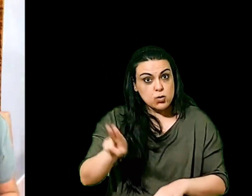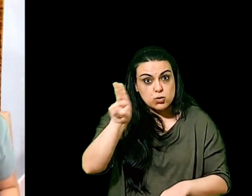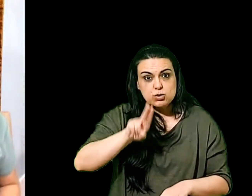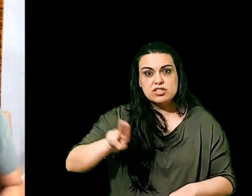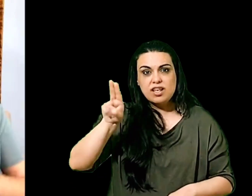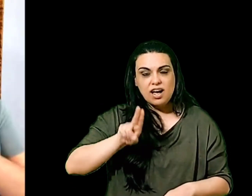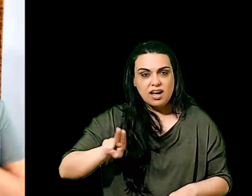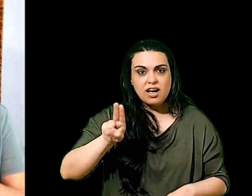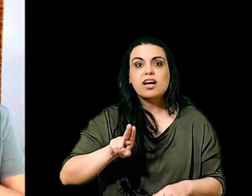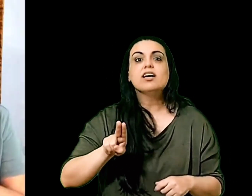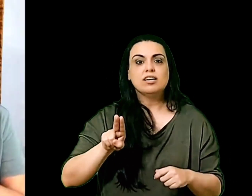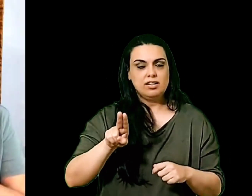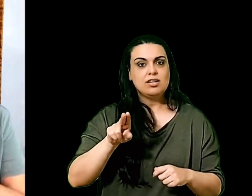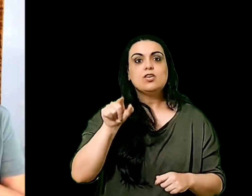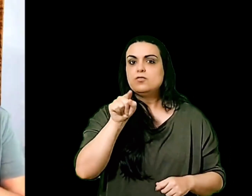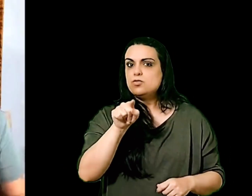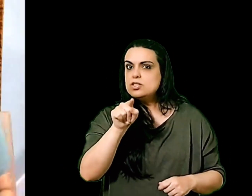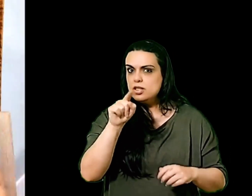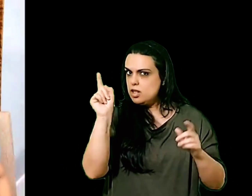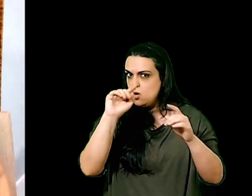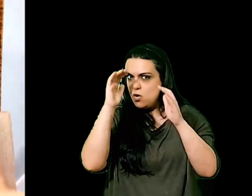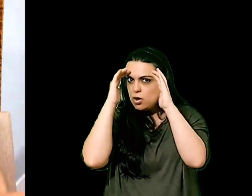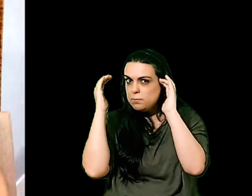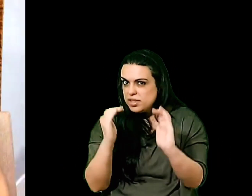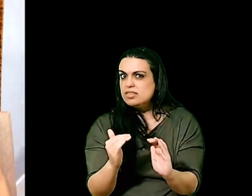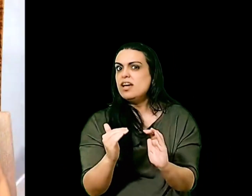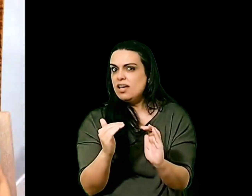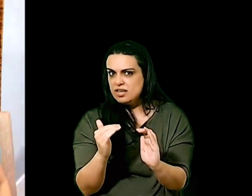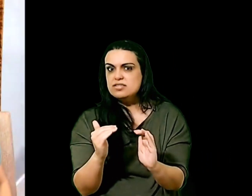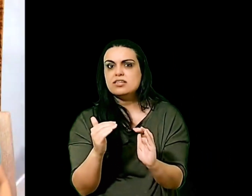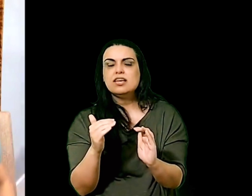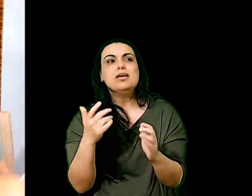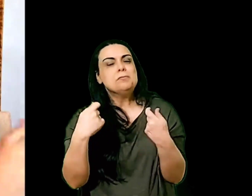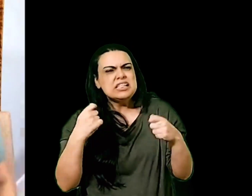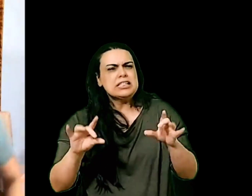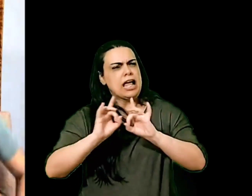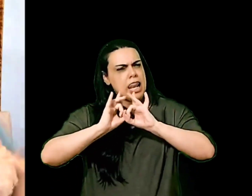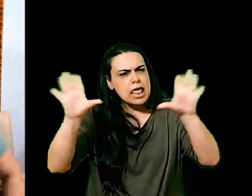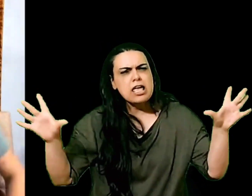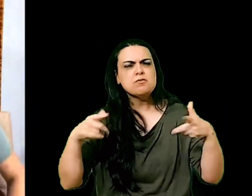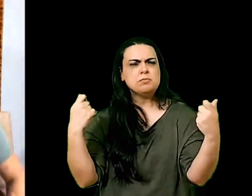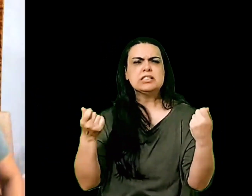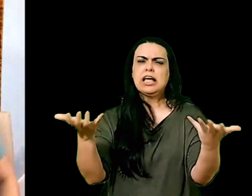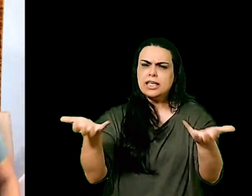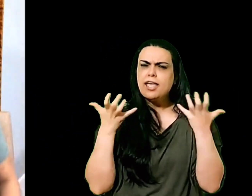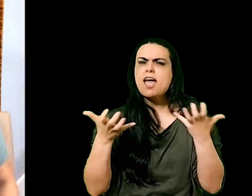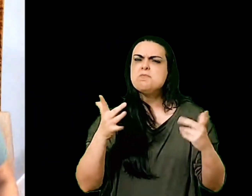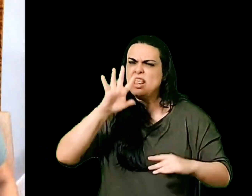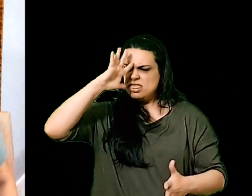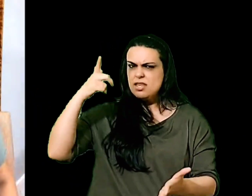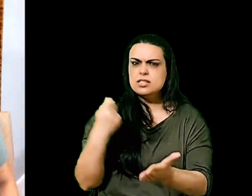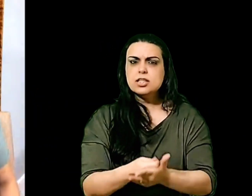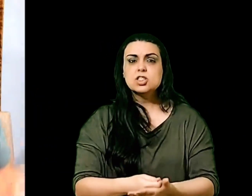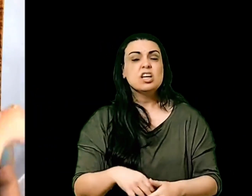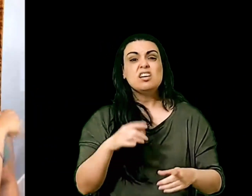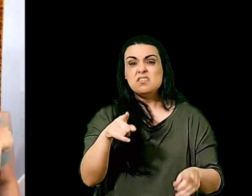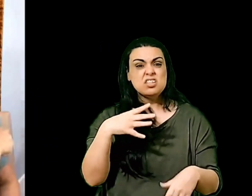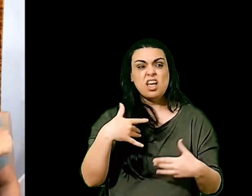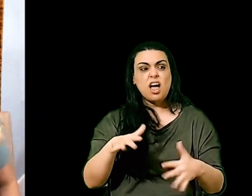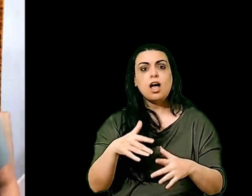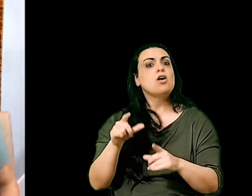usa. Na primeira ocasião, por não obedecer esse princípio aqui da segunda, que é manifestar, que é ter disposição, pererê,